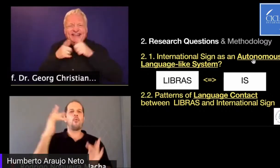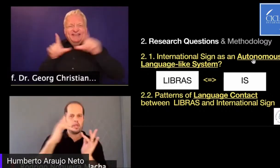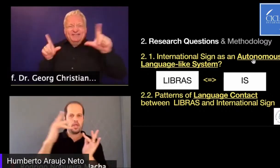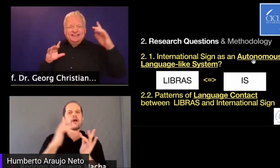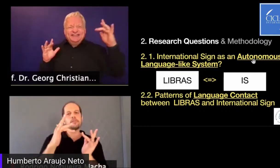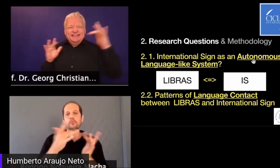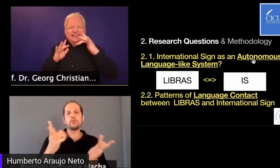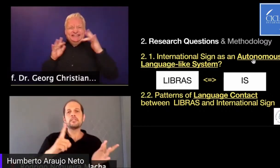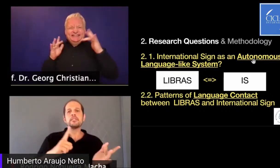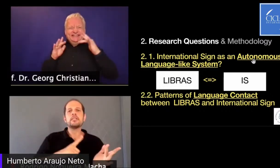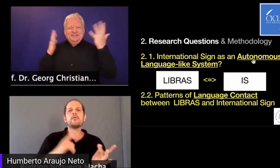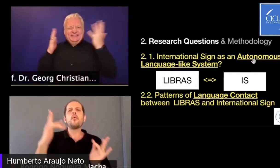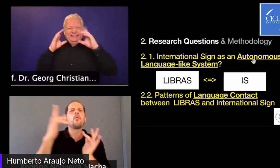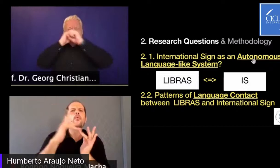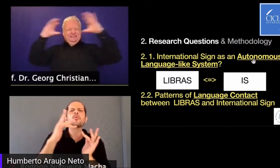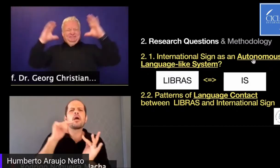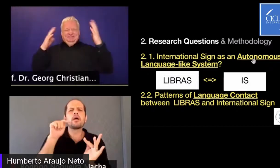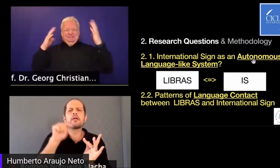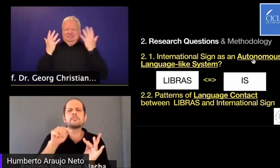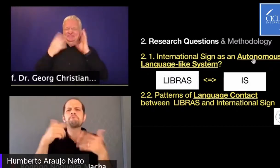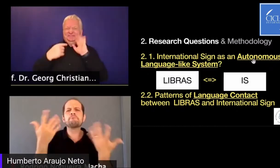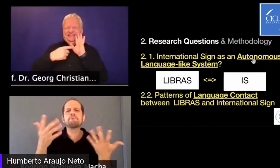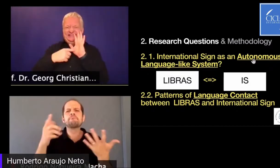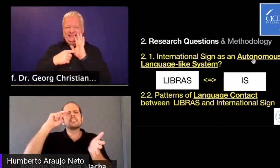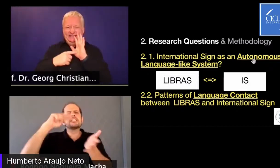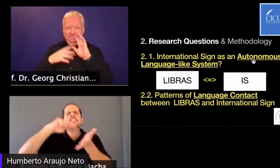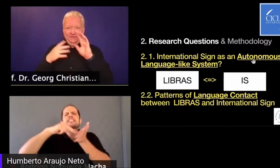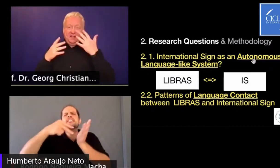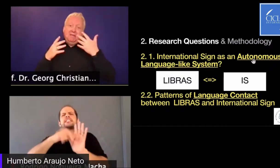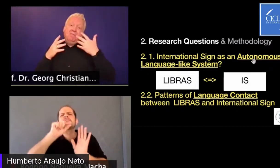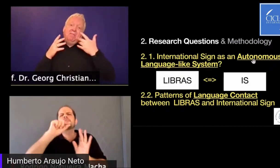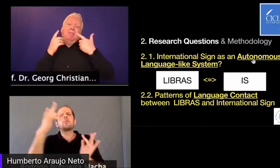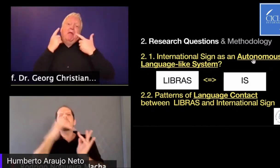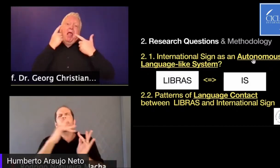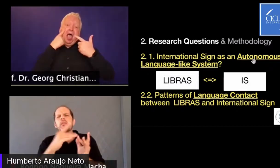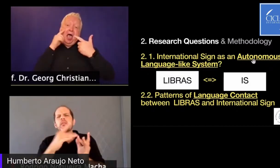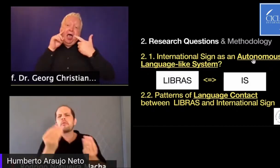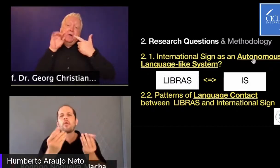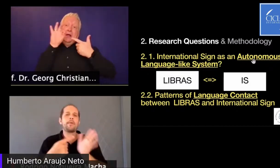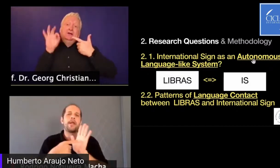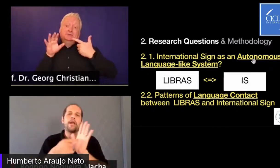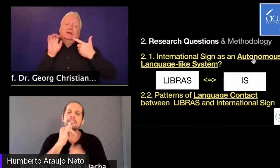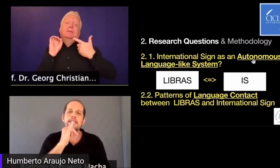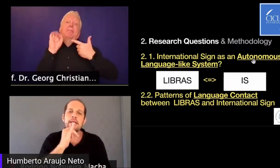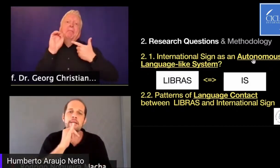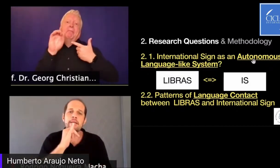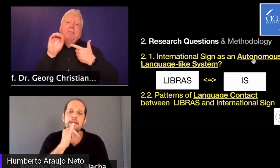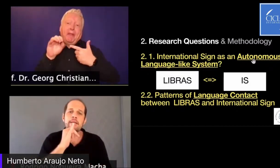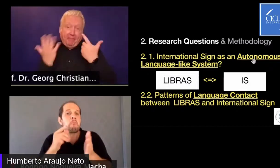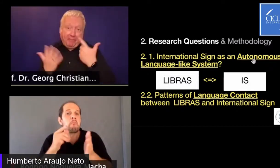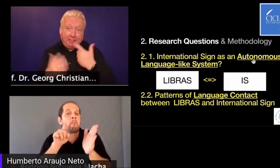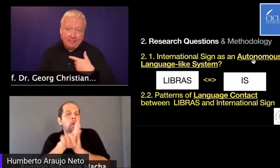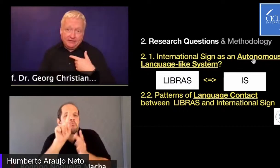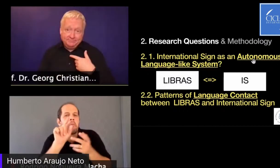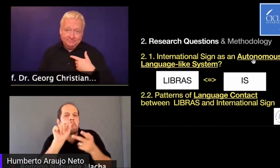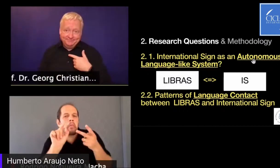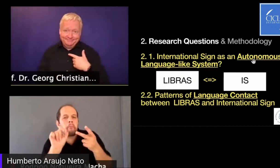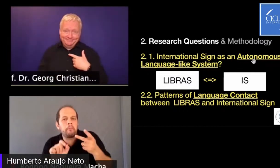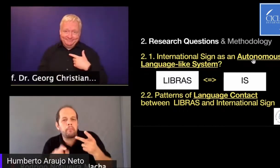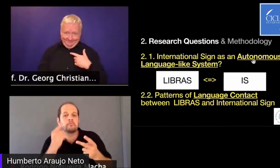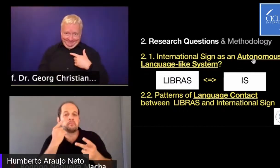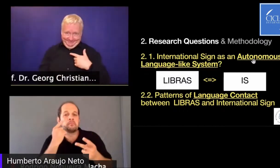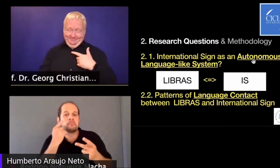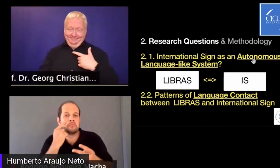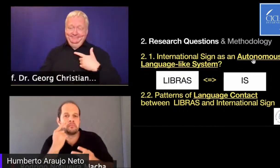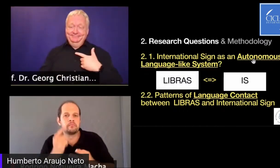Quando as línguas estão em contato, é natural, é esperado que aconteça alguns cruzamentos, algumas influências entre